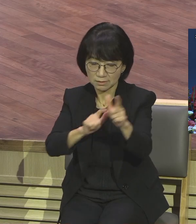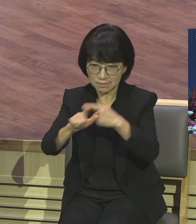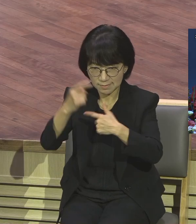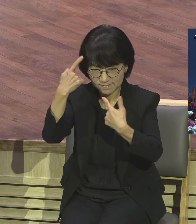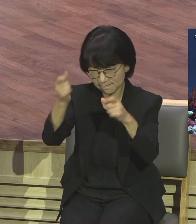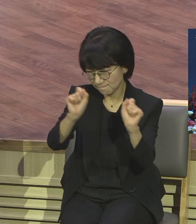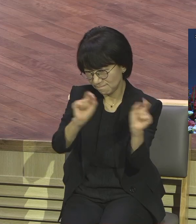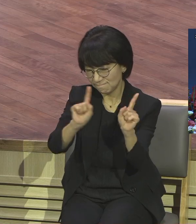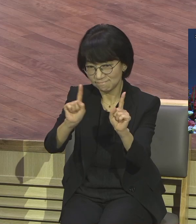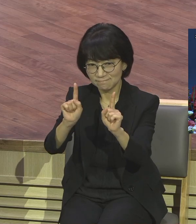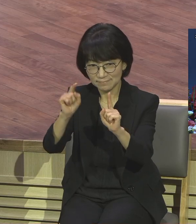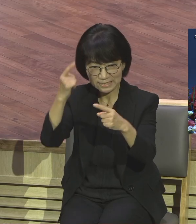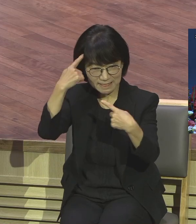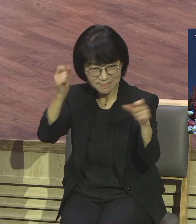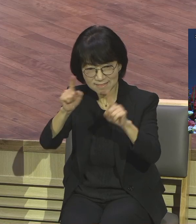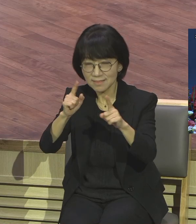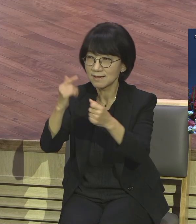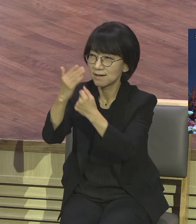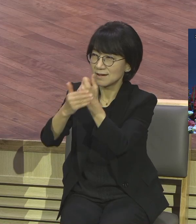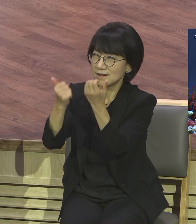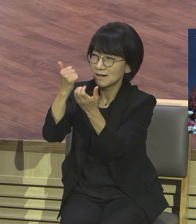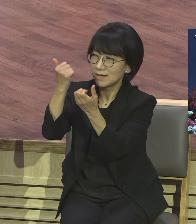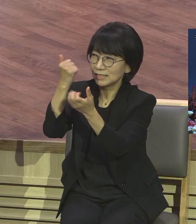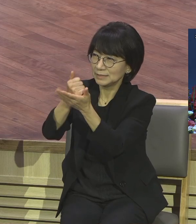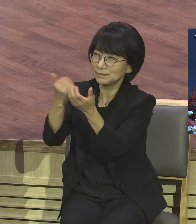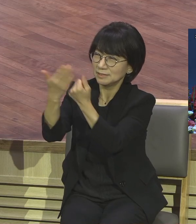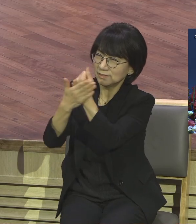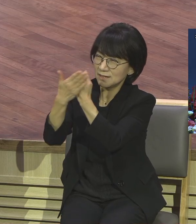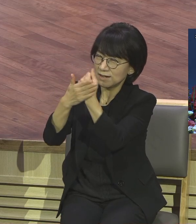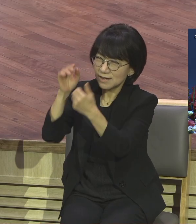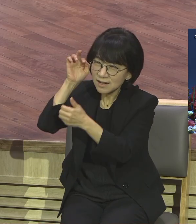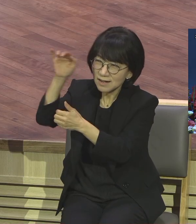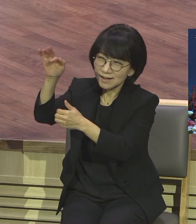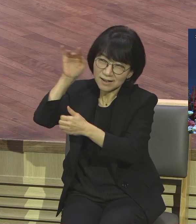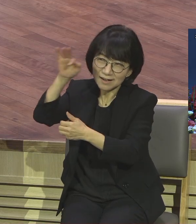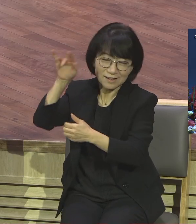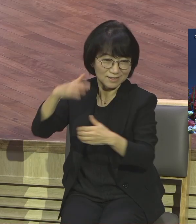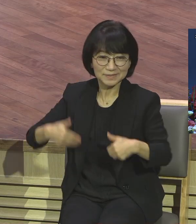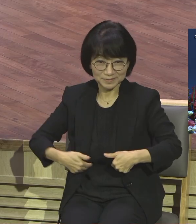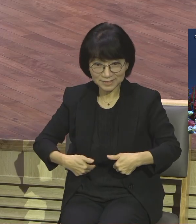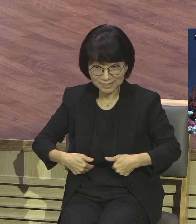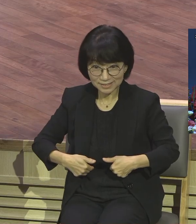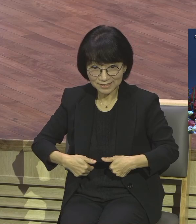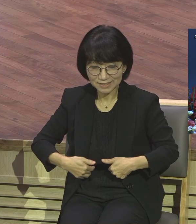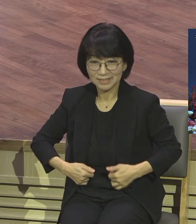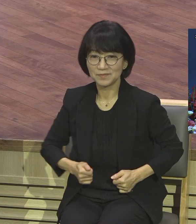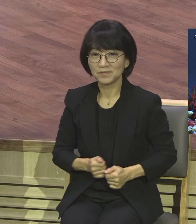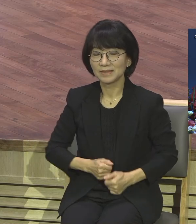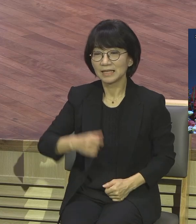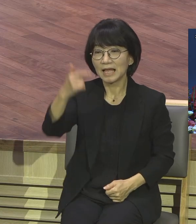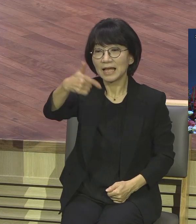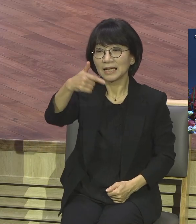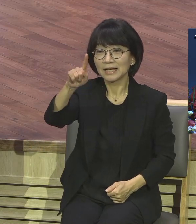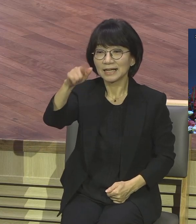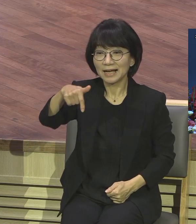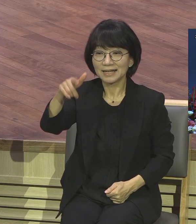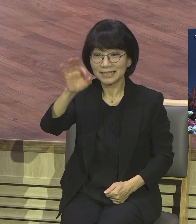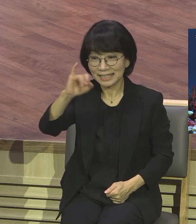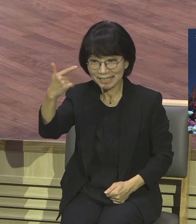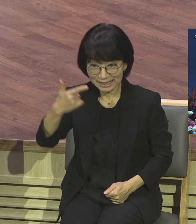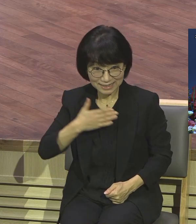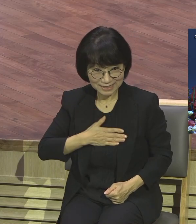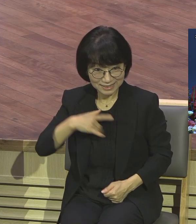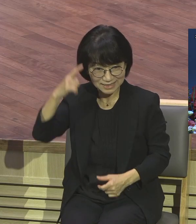더 갈급한 마음을 삼아야 돼요. 아멘. 그 각인 뿌리 체질이란 말이, 각인이 그냥 됩니까? 뿌리가